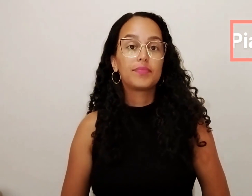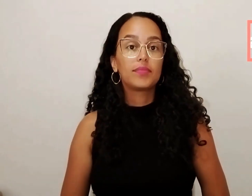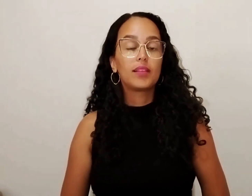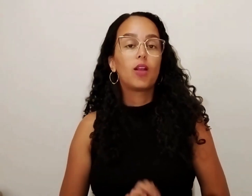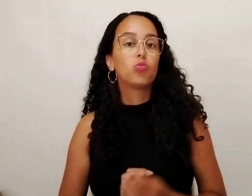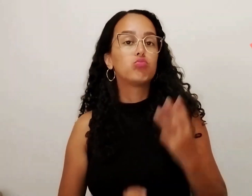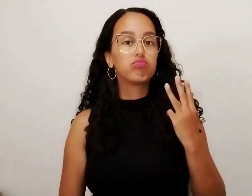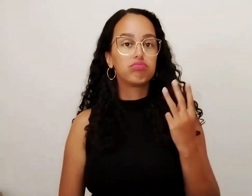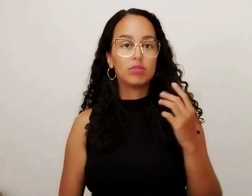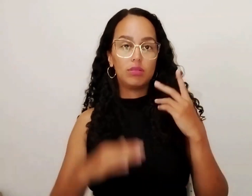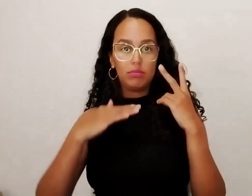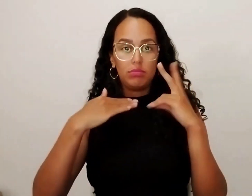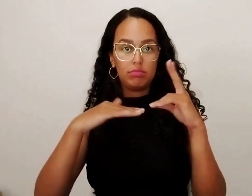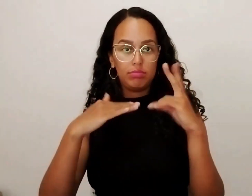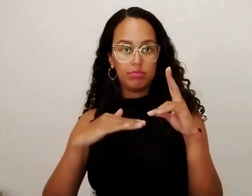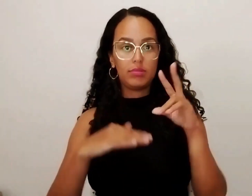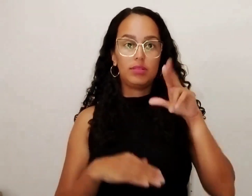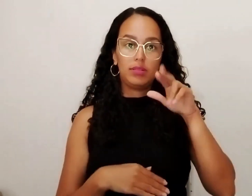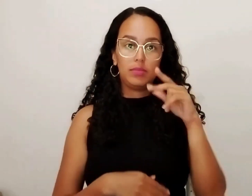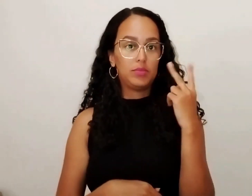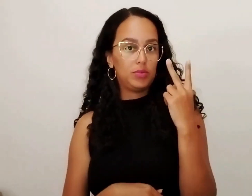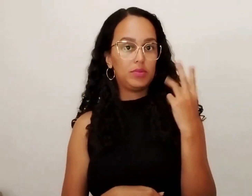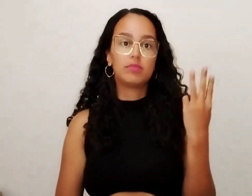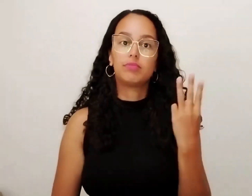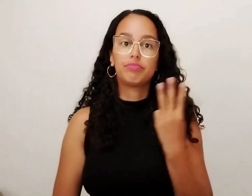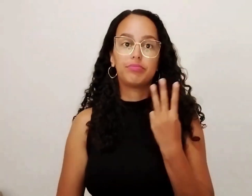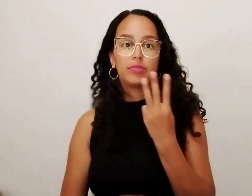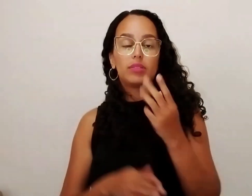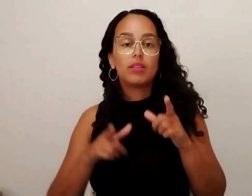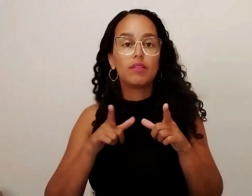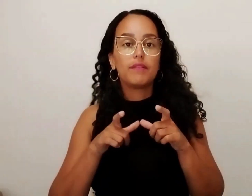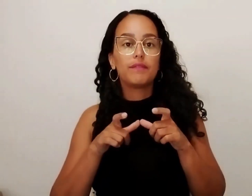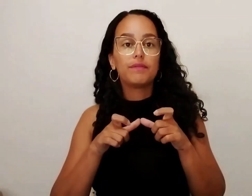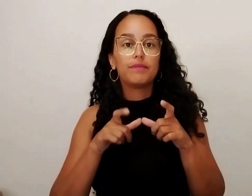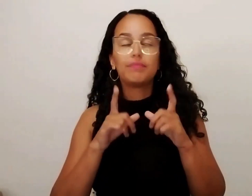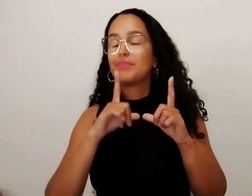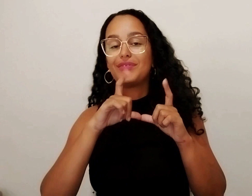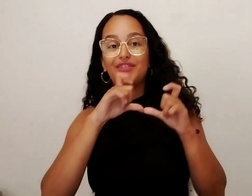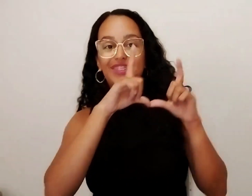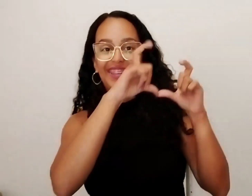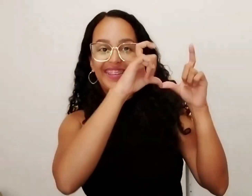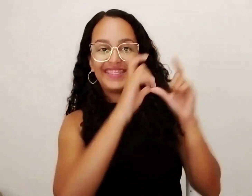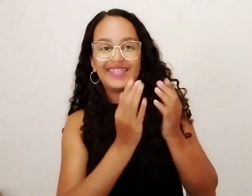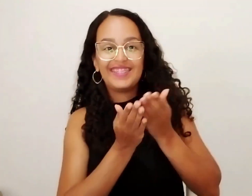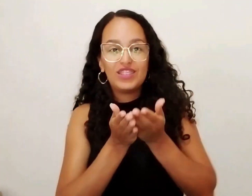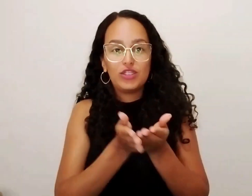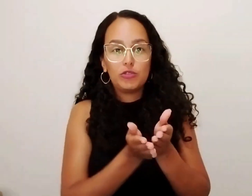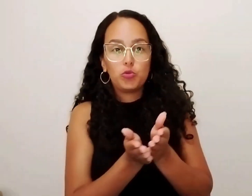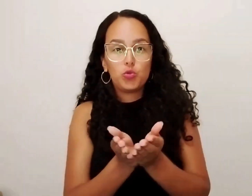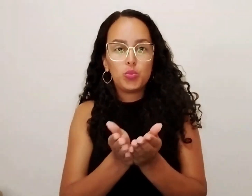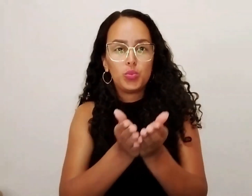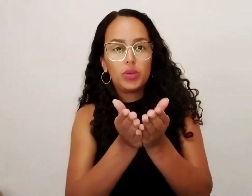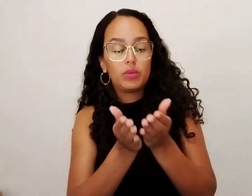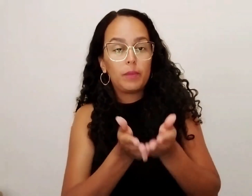de cacau, a moeda corrente na época. Ao chegar na cidade,